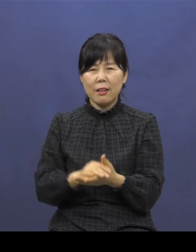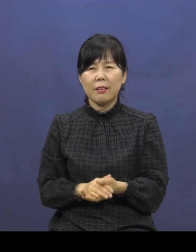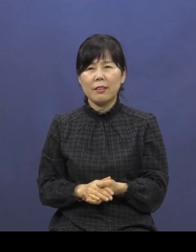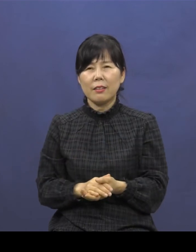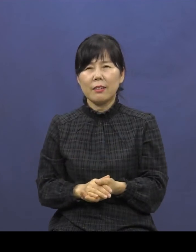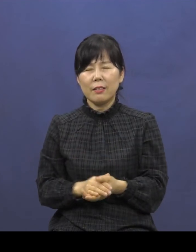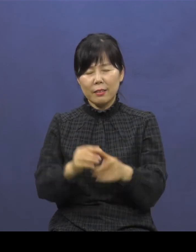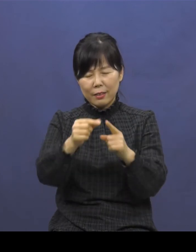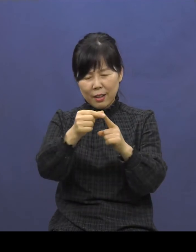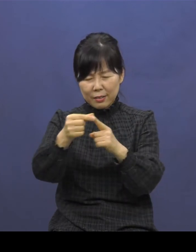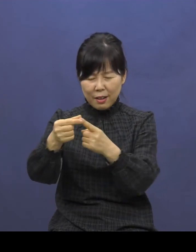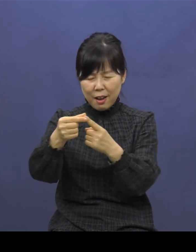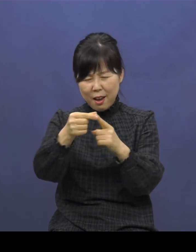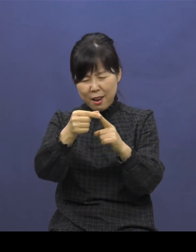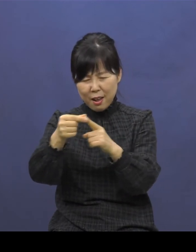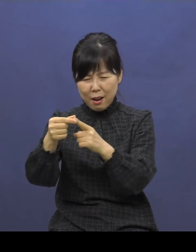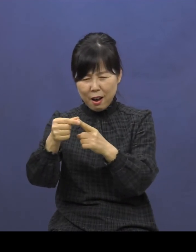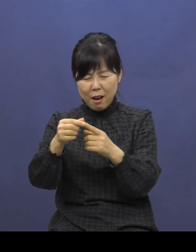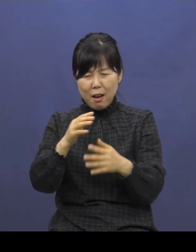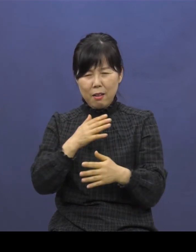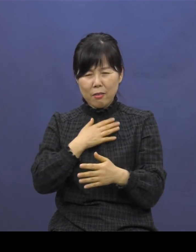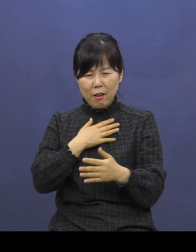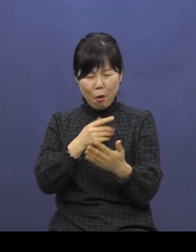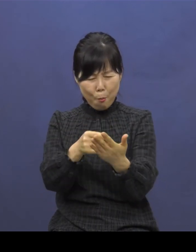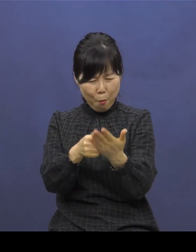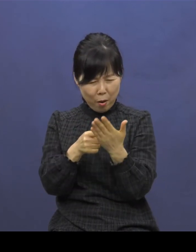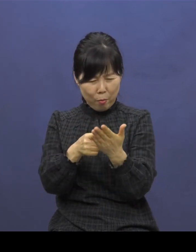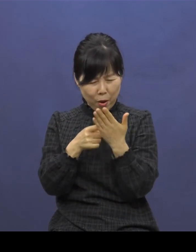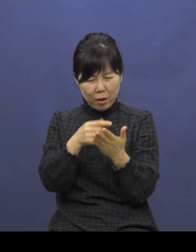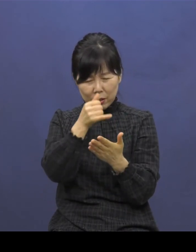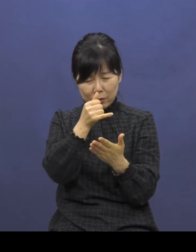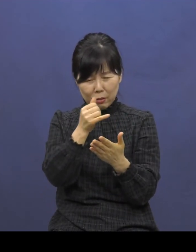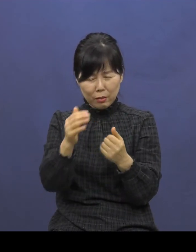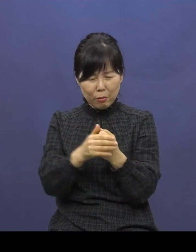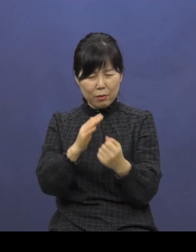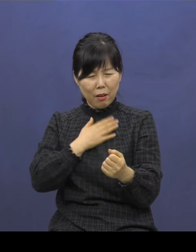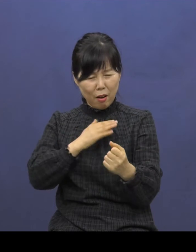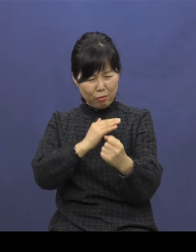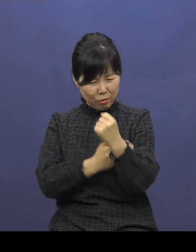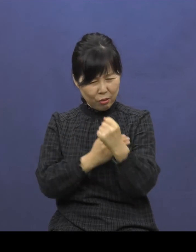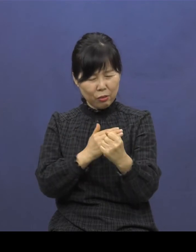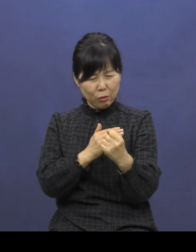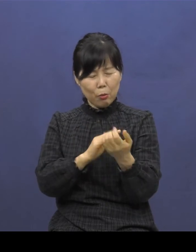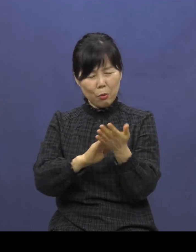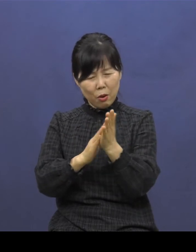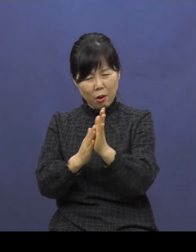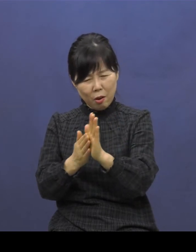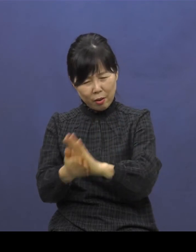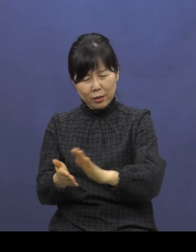가사 하나하나가 그에게 다가오고 있어요. 가사 하나하나가 능력이 되기 시작했습니다.